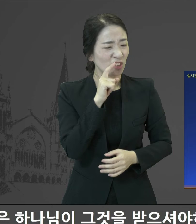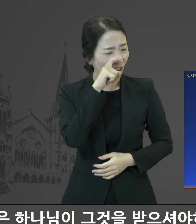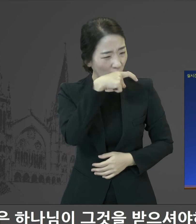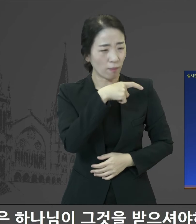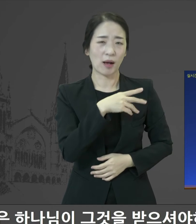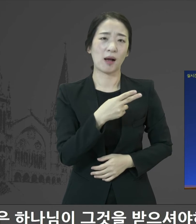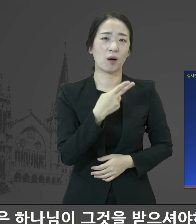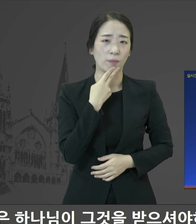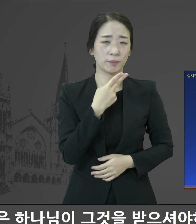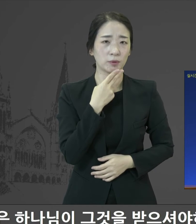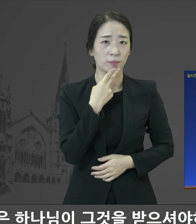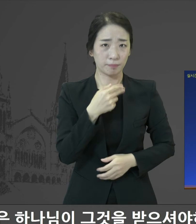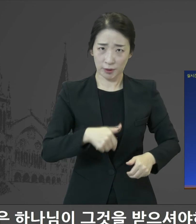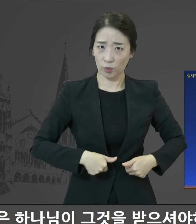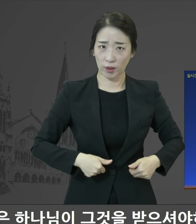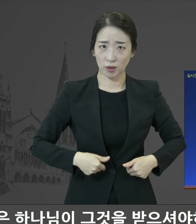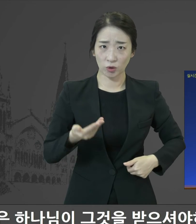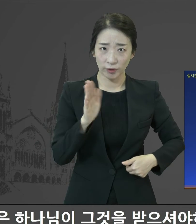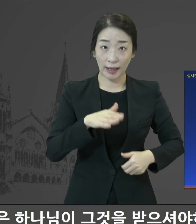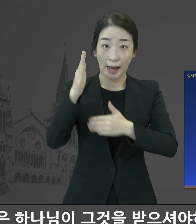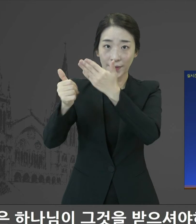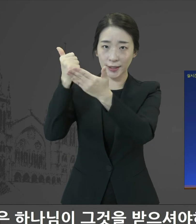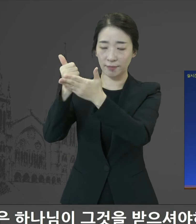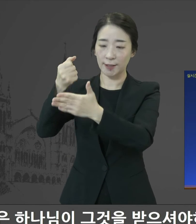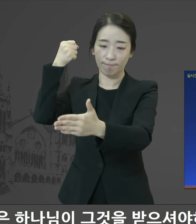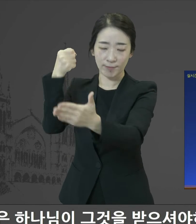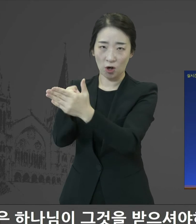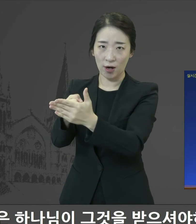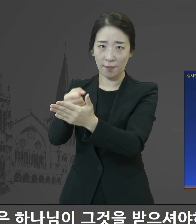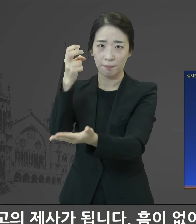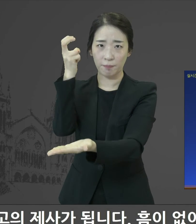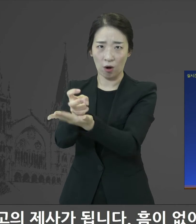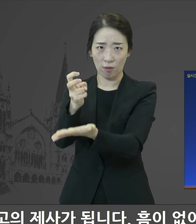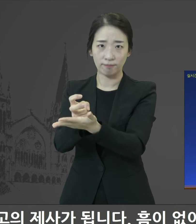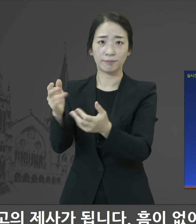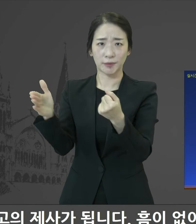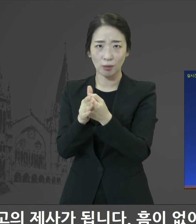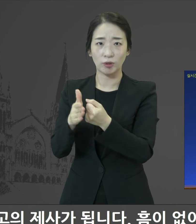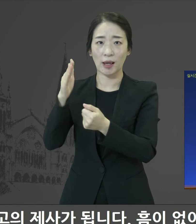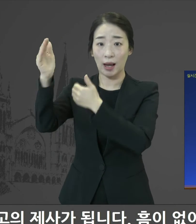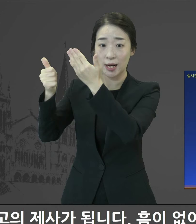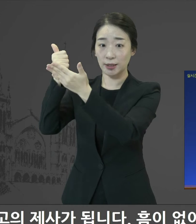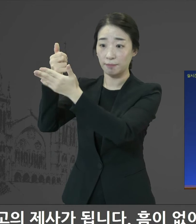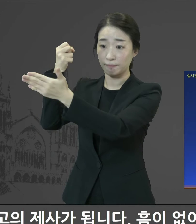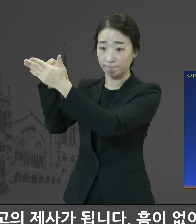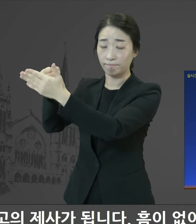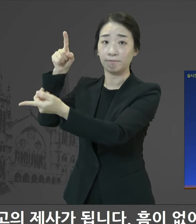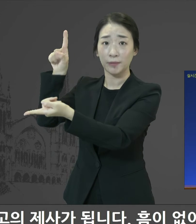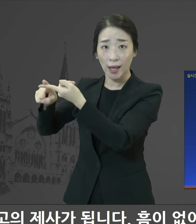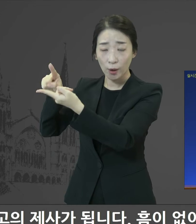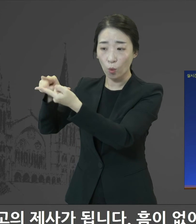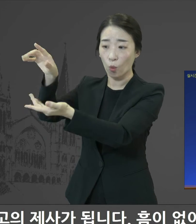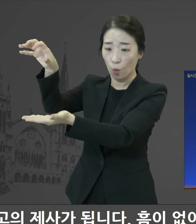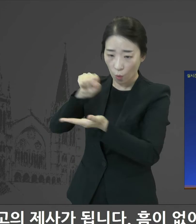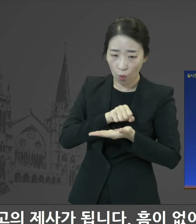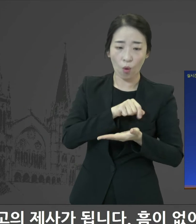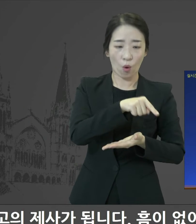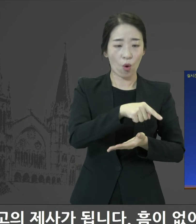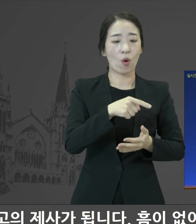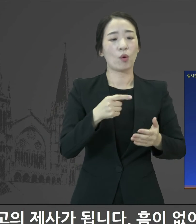하나님이 정해 놓으셨기 때문에 그거를 정확히 지키는 겁니다. 목적은 하나님이 받아주시기 위해서 드리는